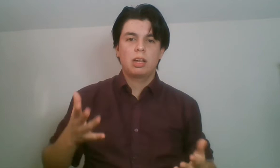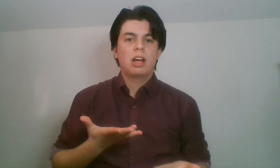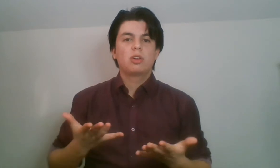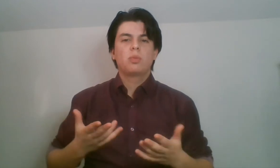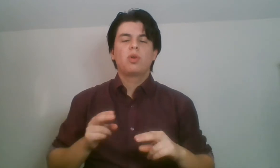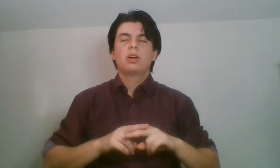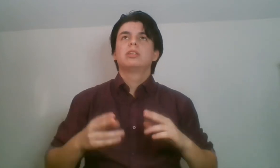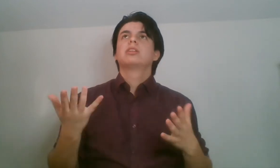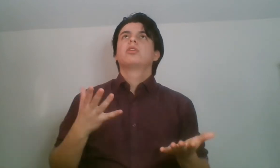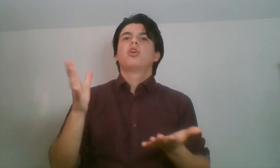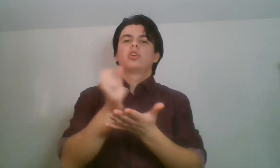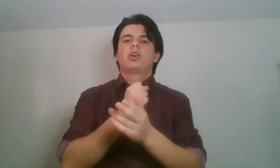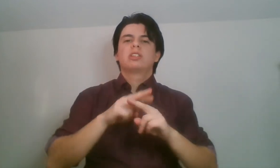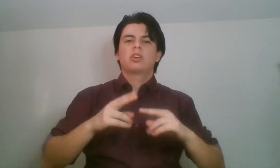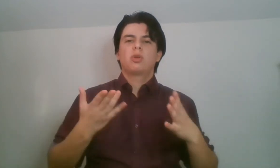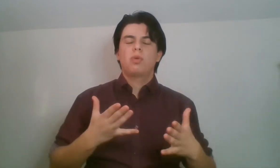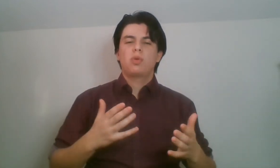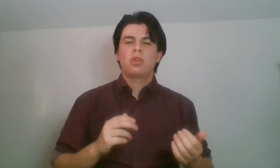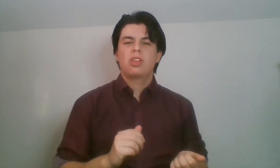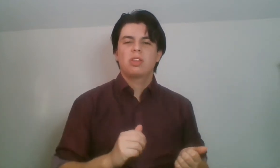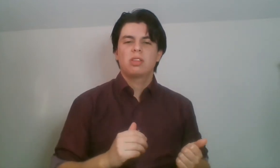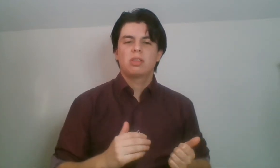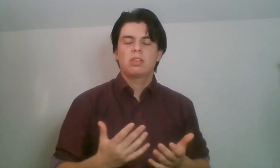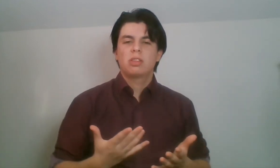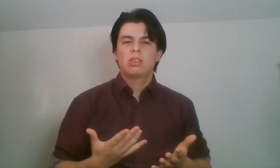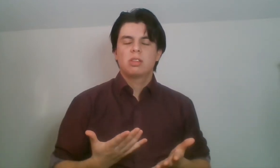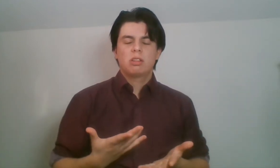lograron desafiar, digamos,